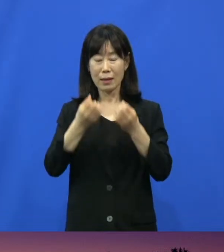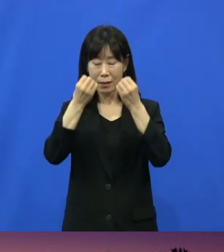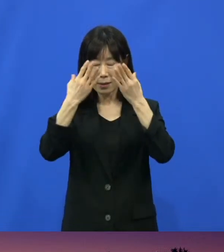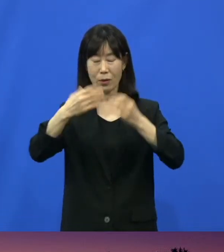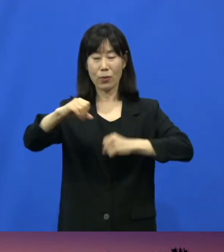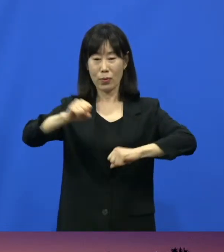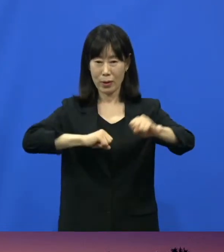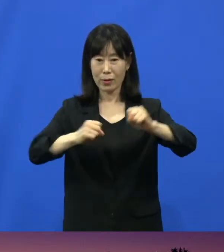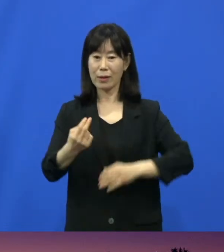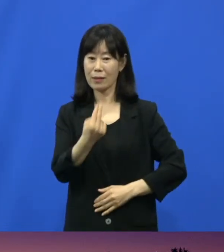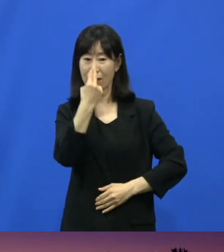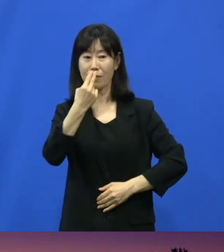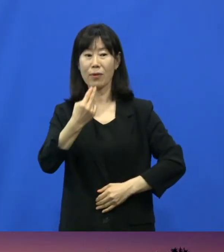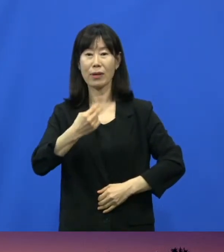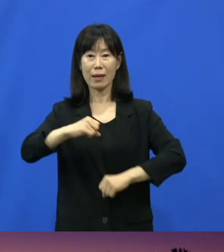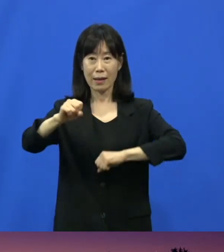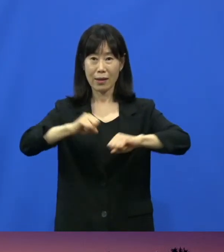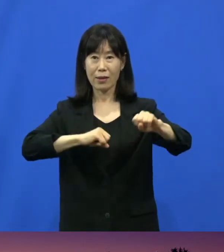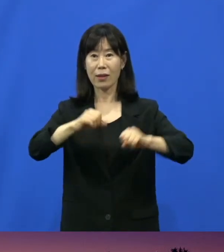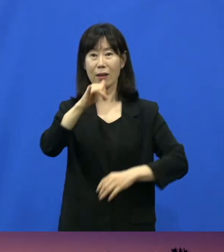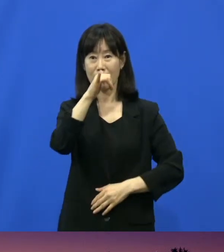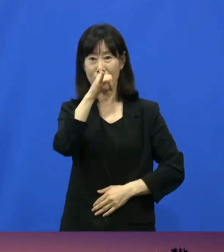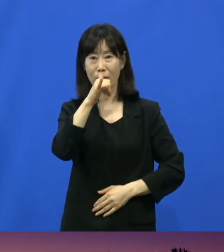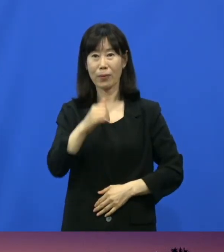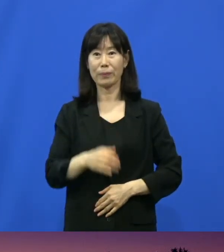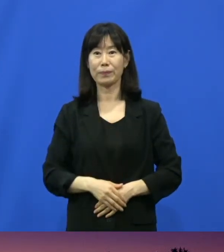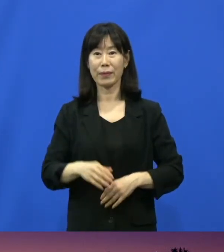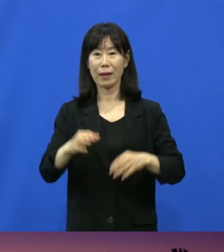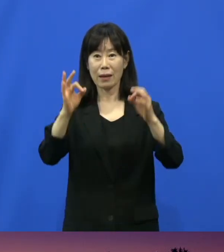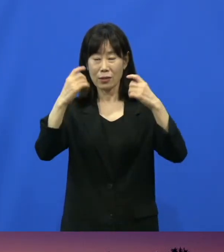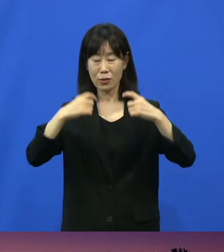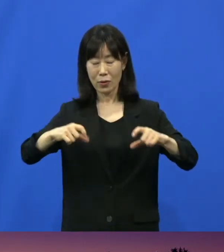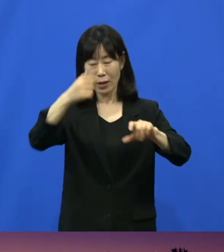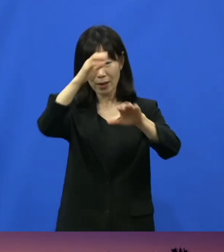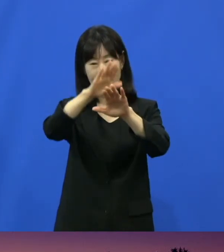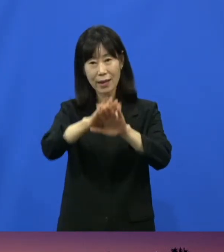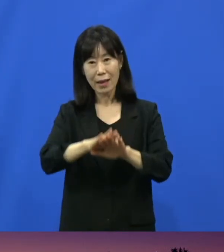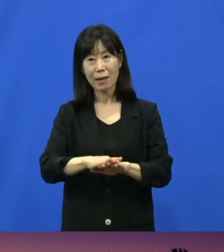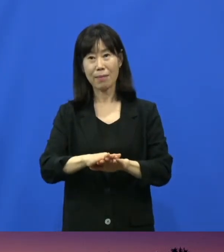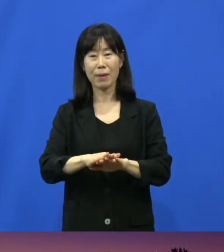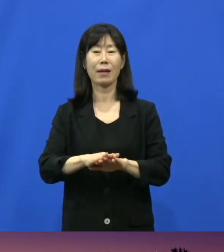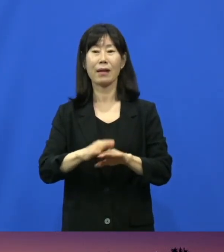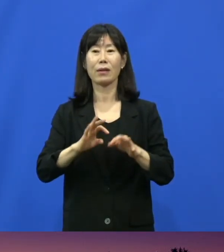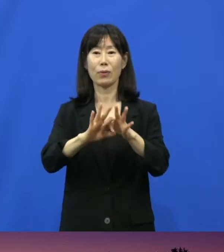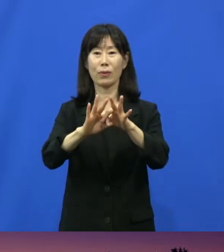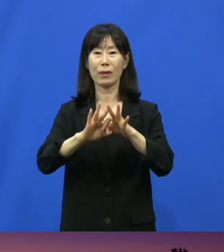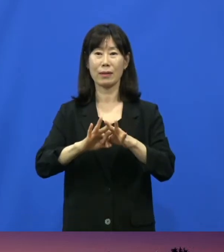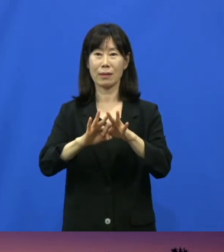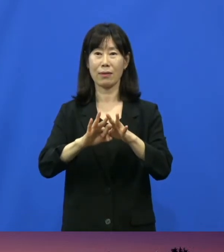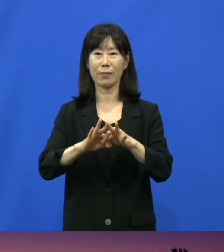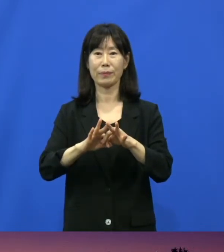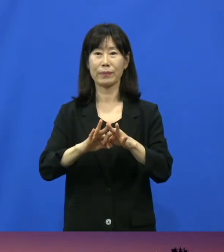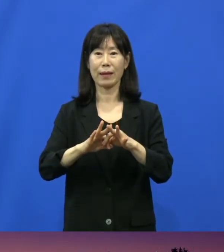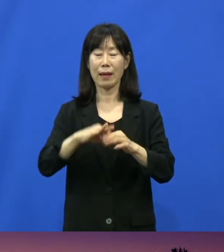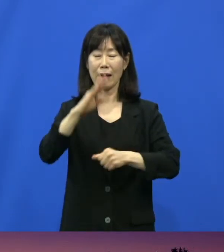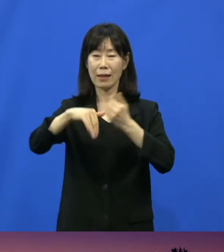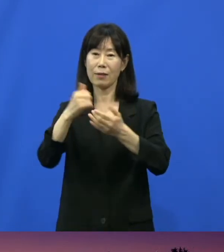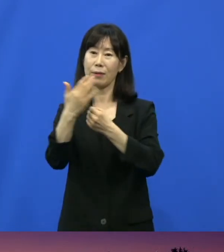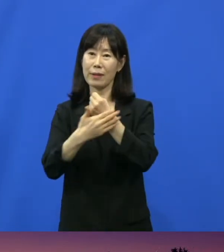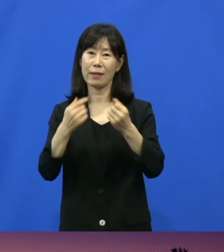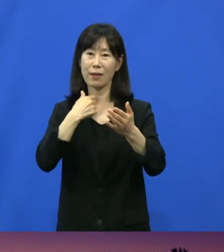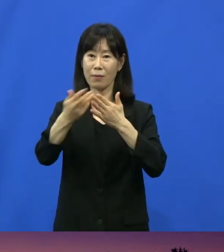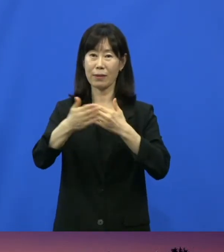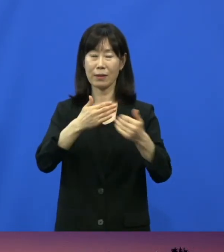생동감이 넘치게 하는. 그래서 여러분, 이 철을 한 분과 하지 않은 분이 완전히 달라야 돼요. 오늘 이